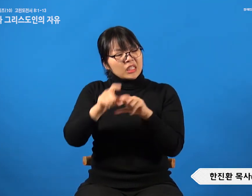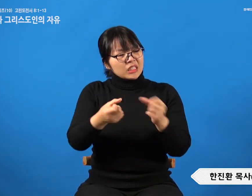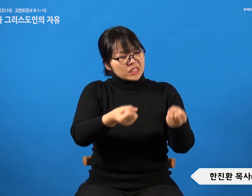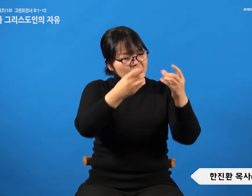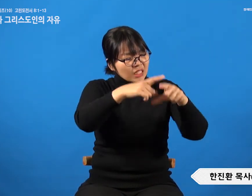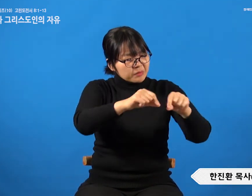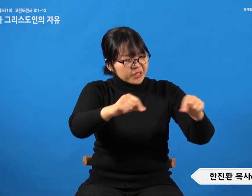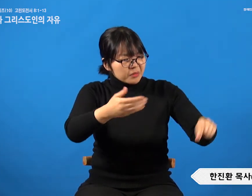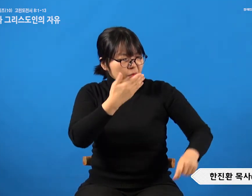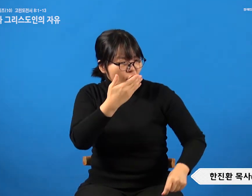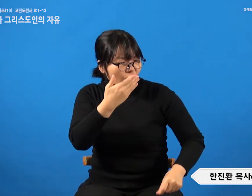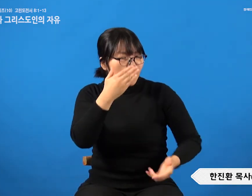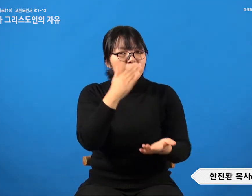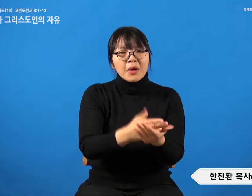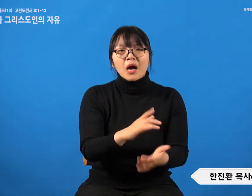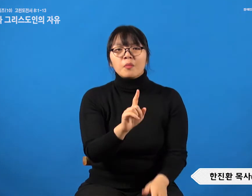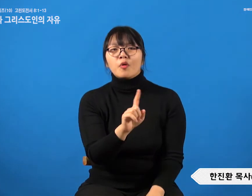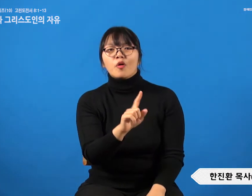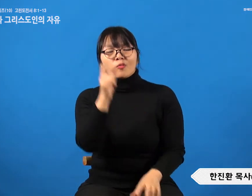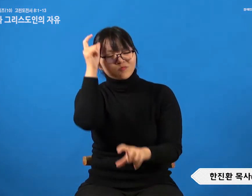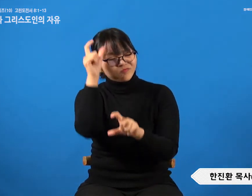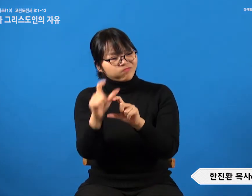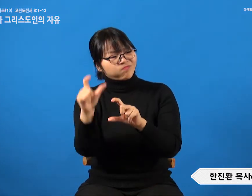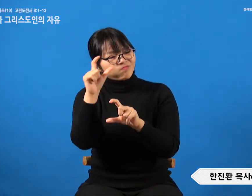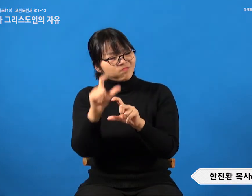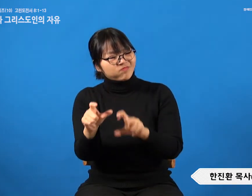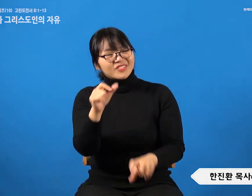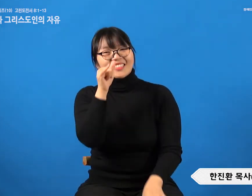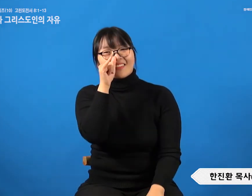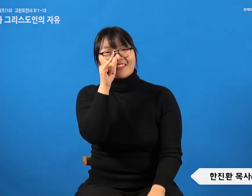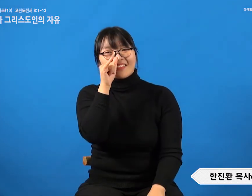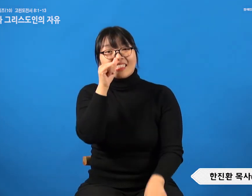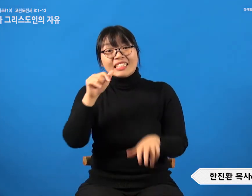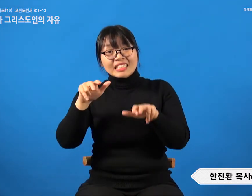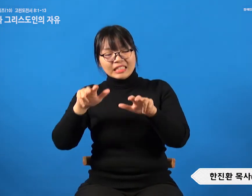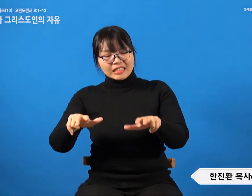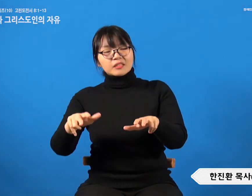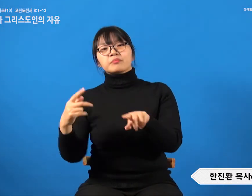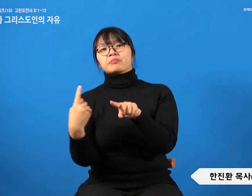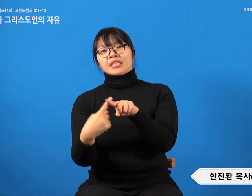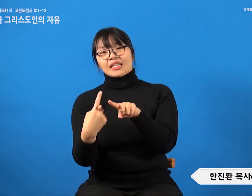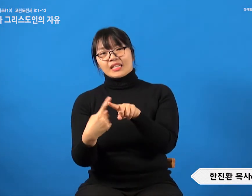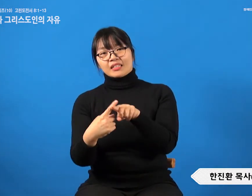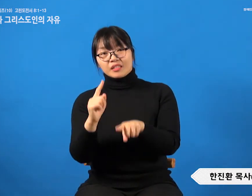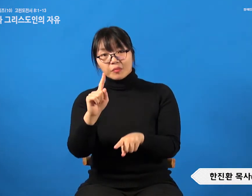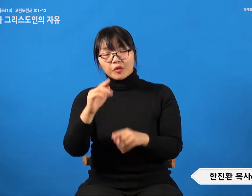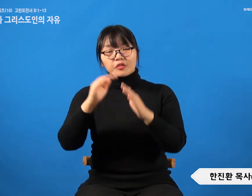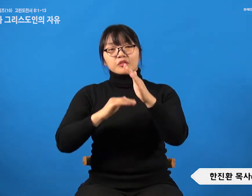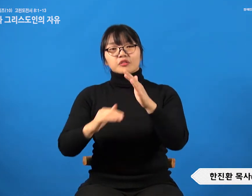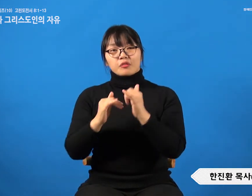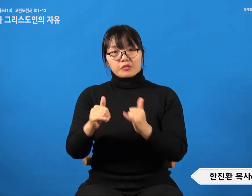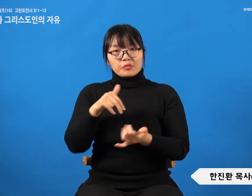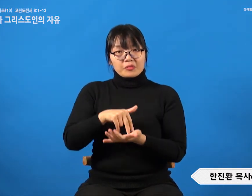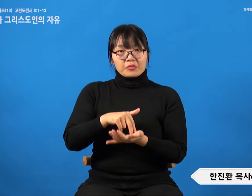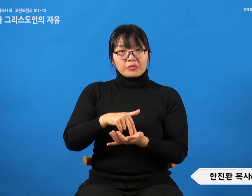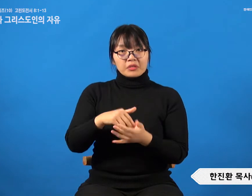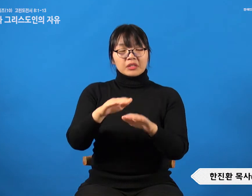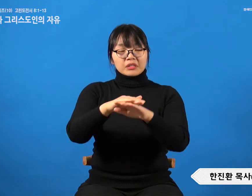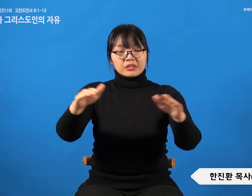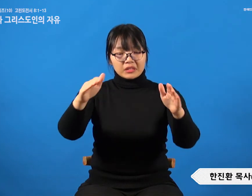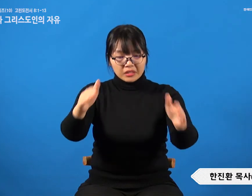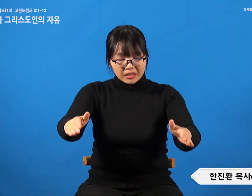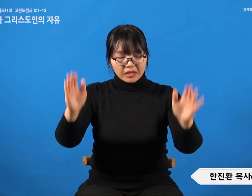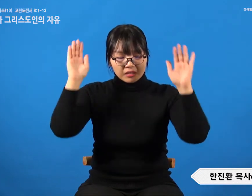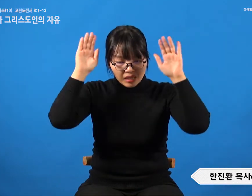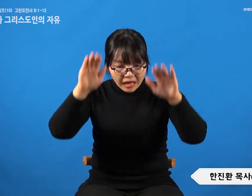이런 문제가 우리에게도 있습니다. 믿는 신자가 차례상 앞에 절하지는 않겠지요. 그런데